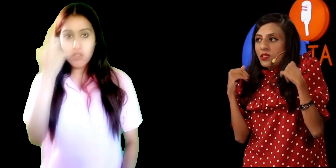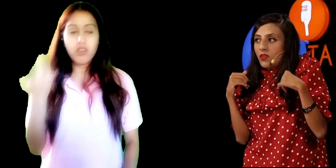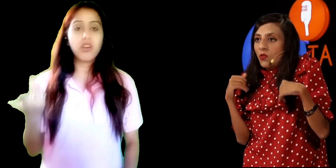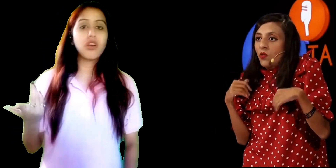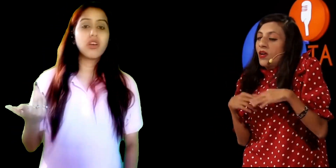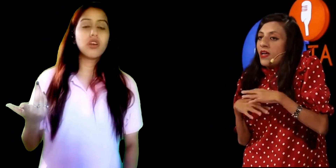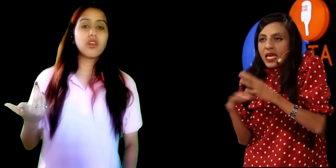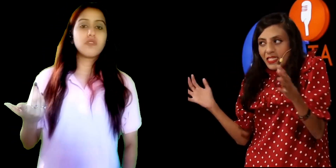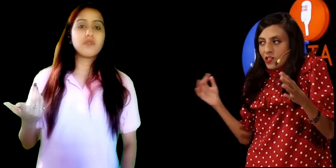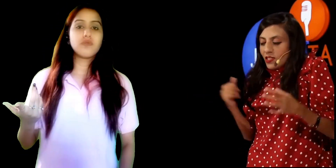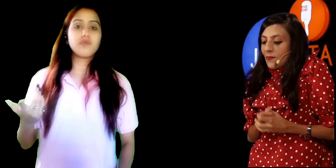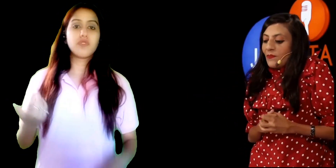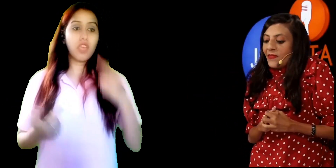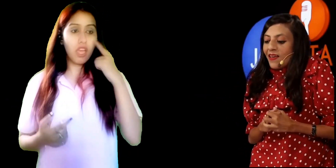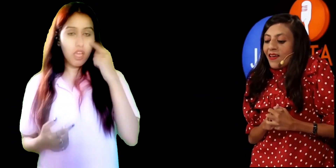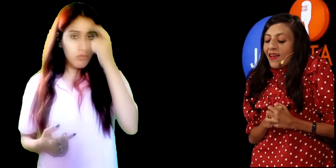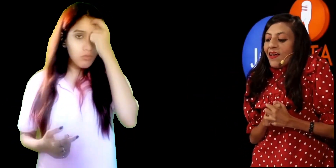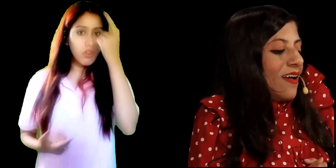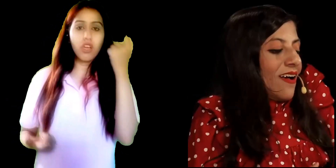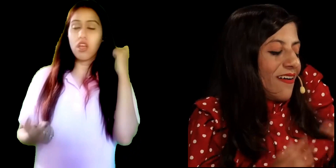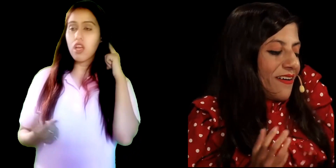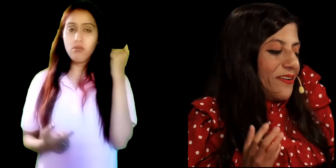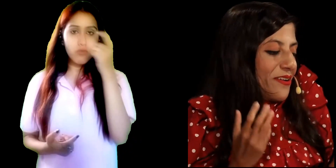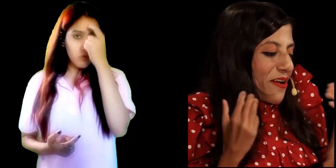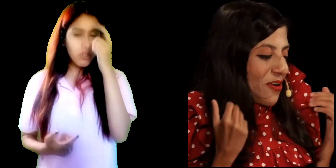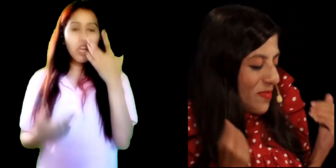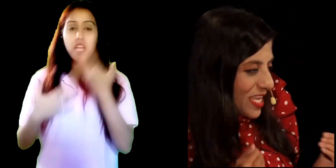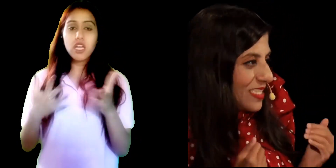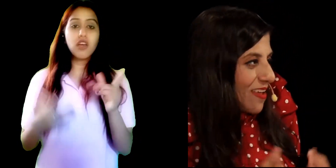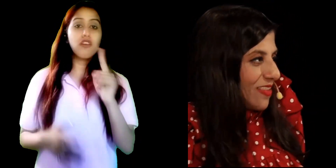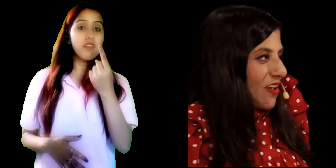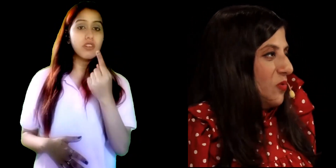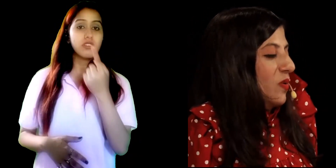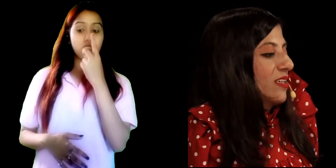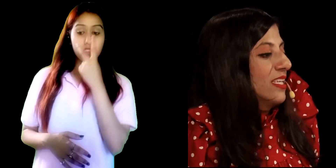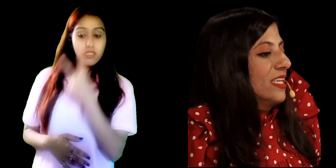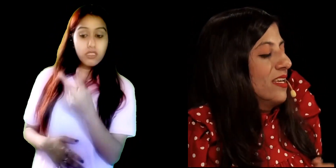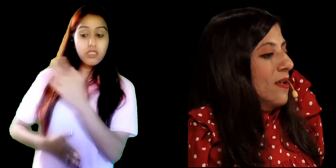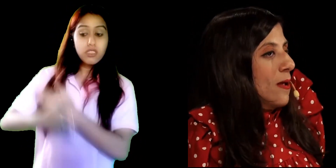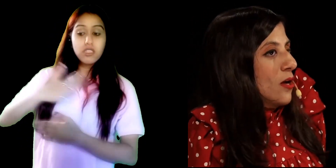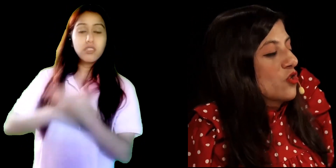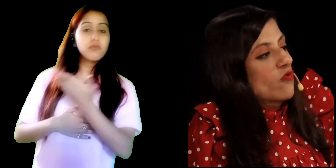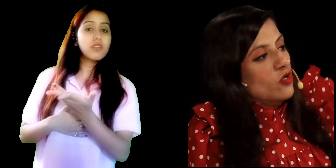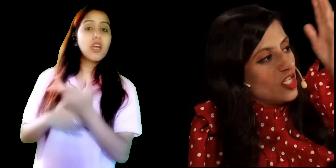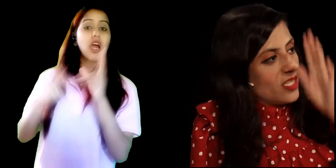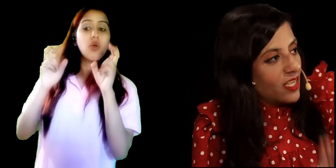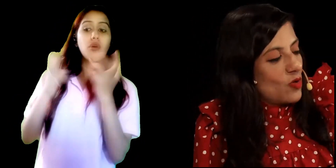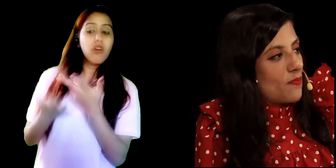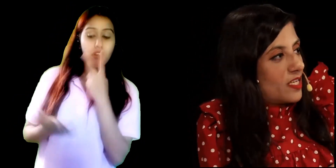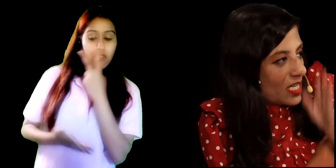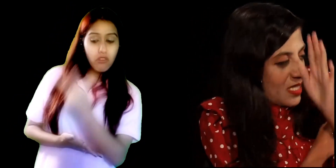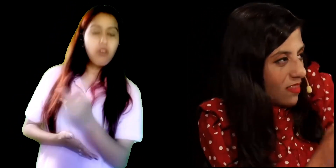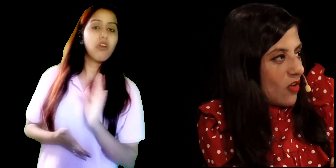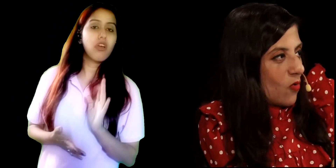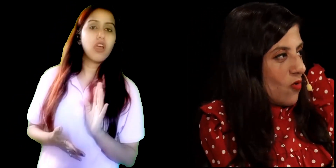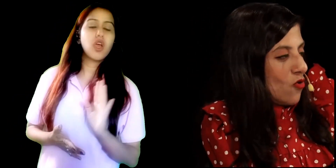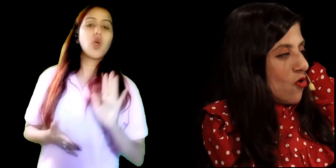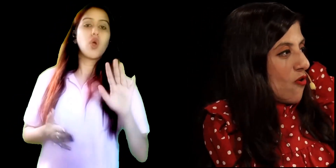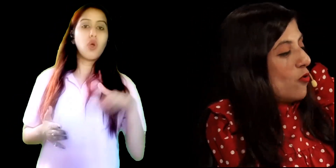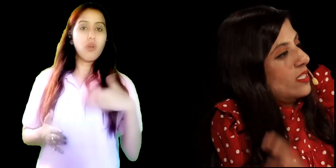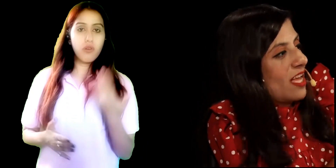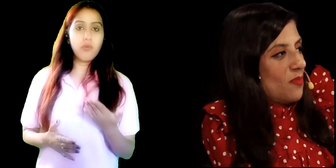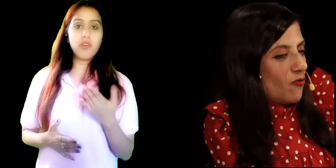हो, खड़े हो सकते हो, ऐसी चीज़ें। और मेरे साथ क्या हुआ कि जो वो चीज़ें थी जो आप कर सकते